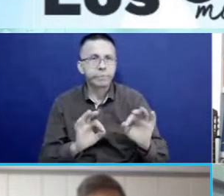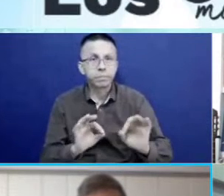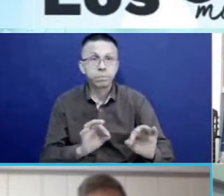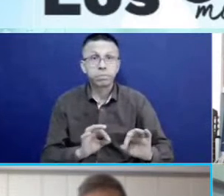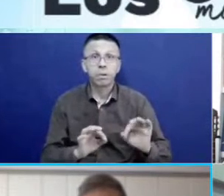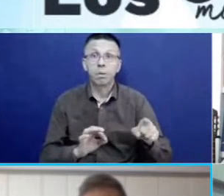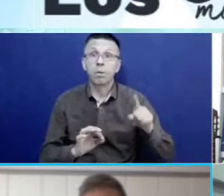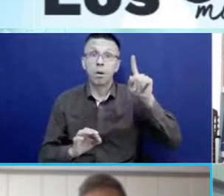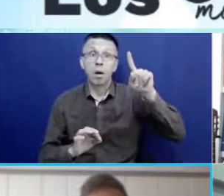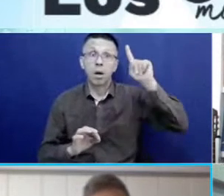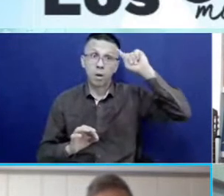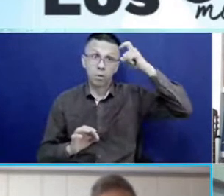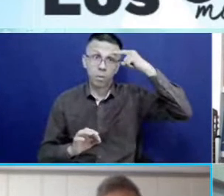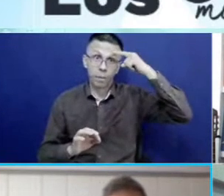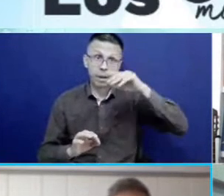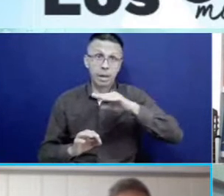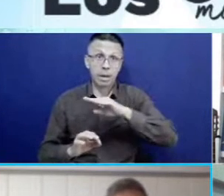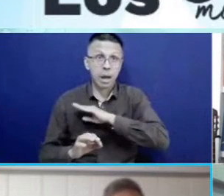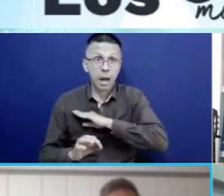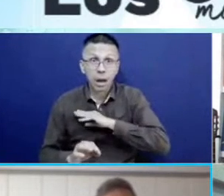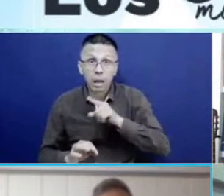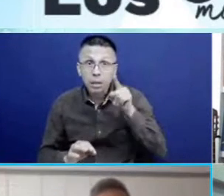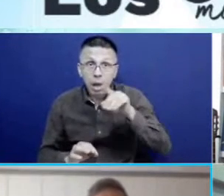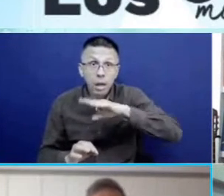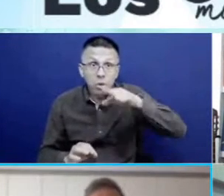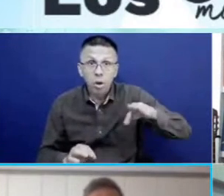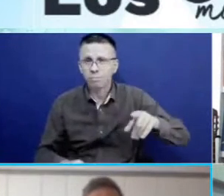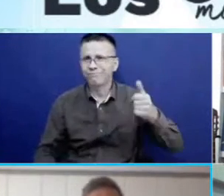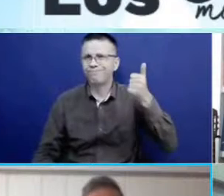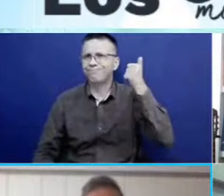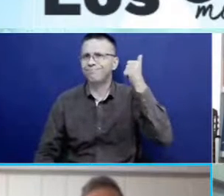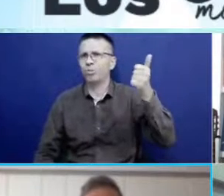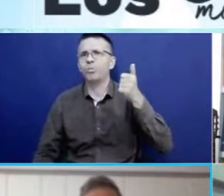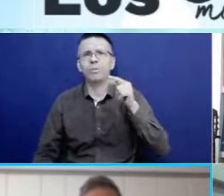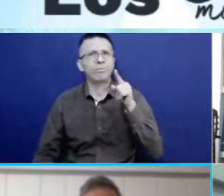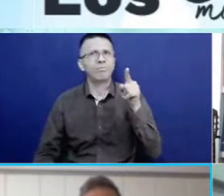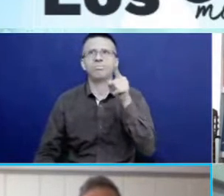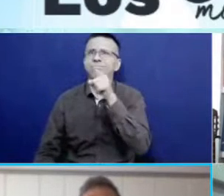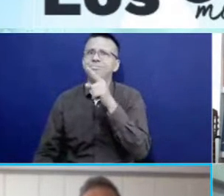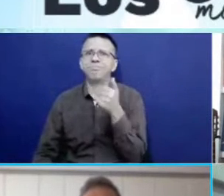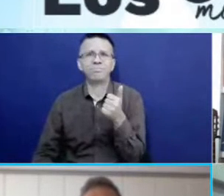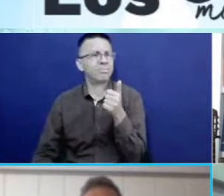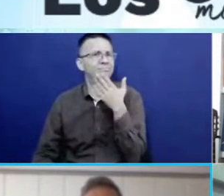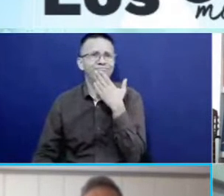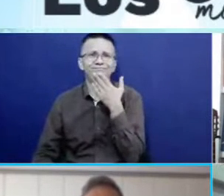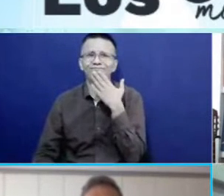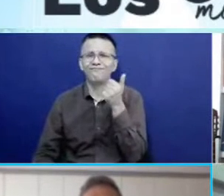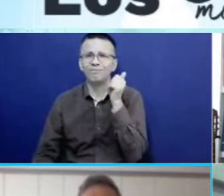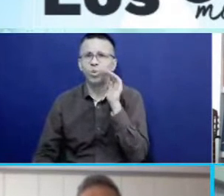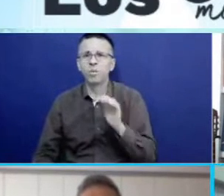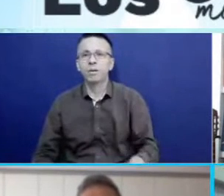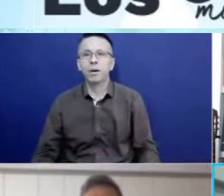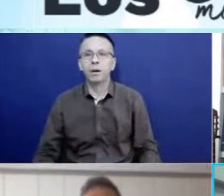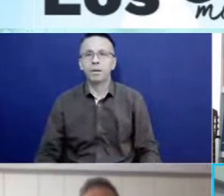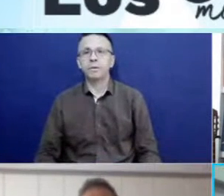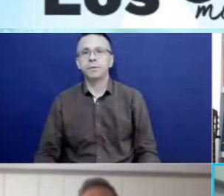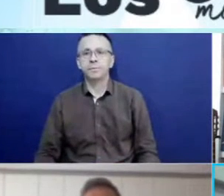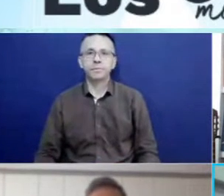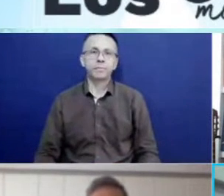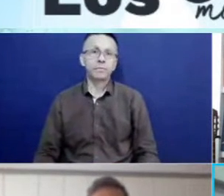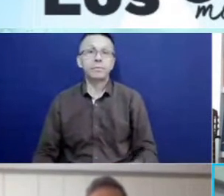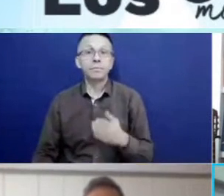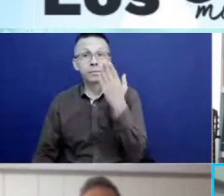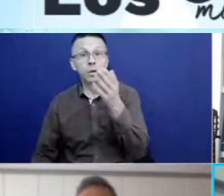excelente gobernador de Antioquia, alcalde también, o sea, en todo el país estamos loteados, estamos sobrados. Así pues que, muchas gracias,